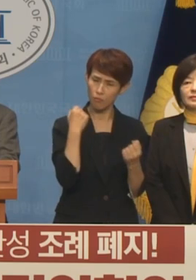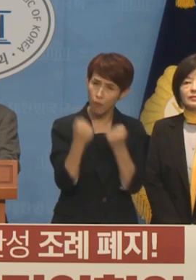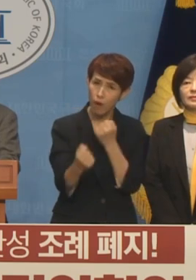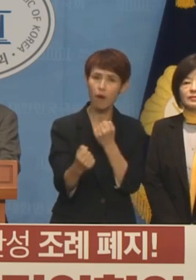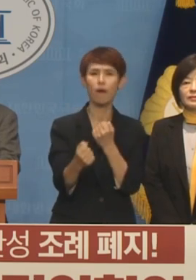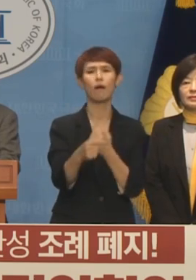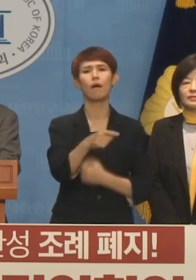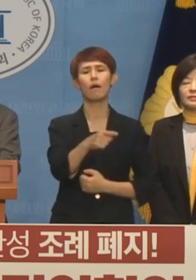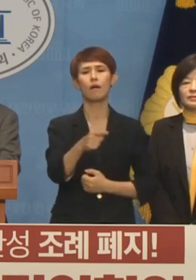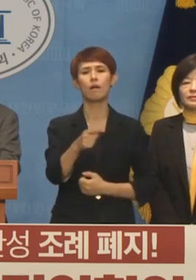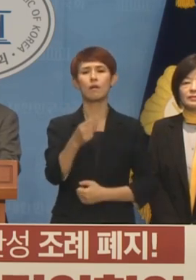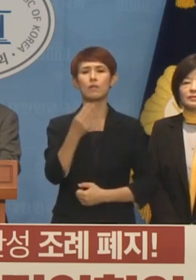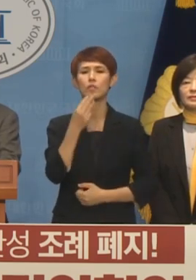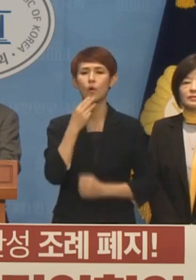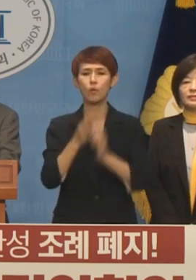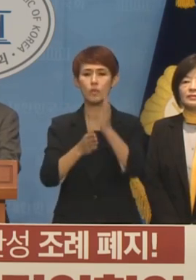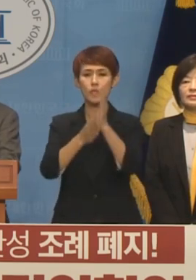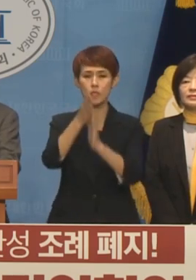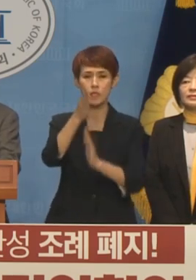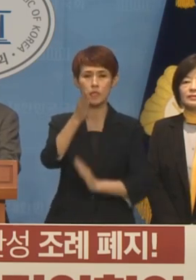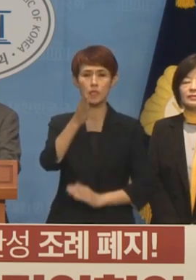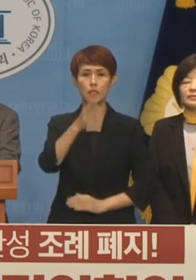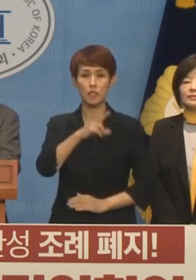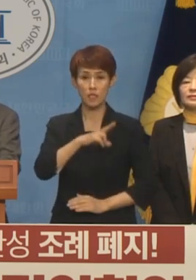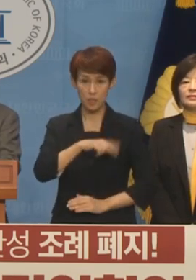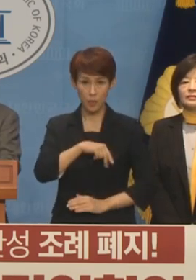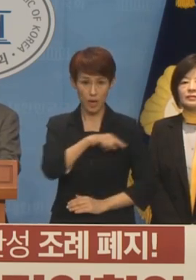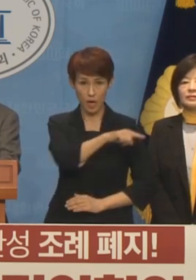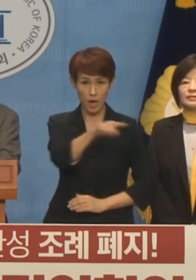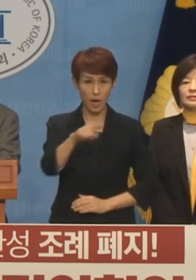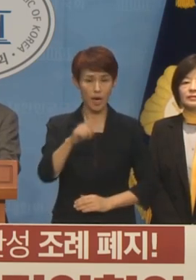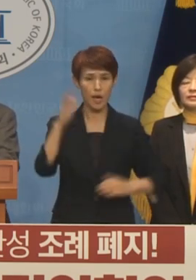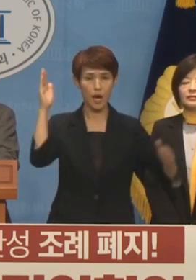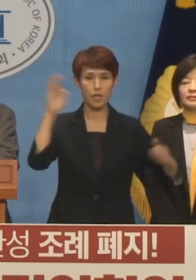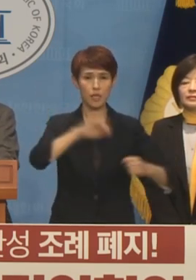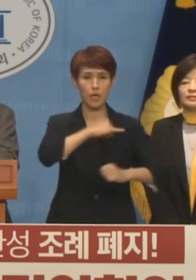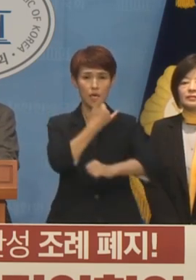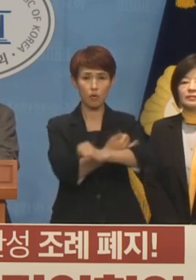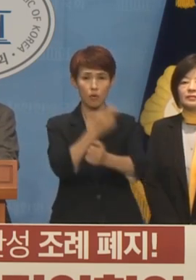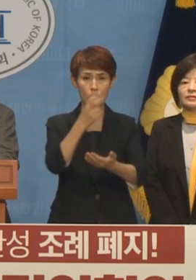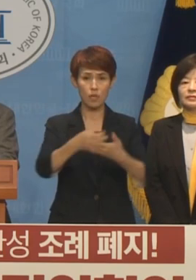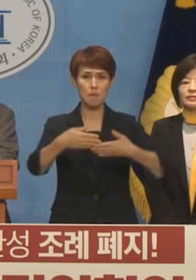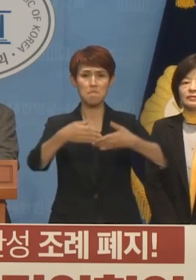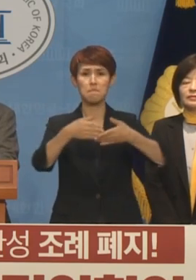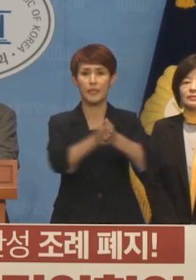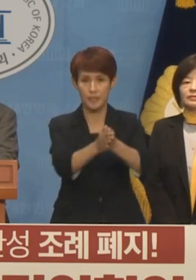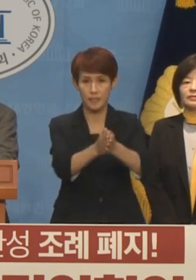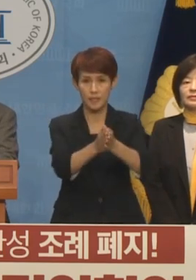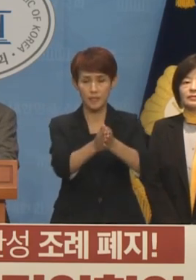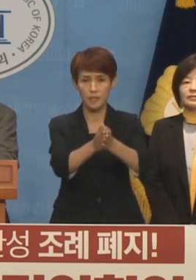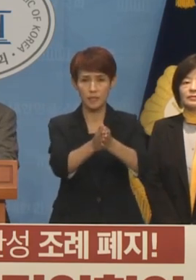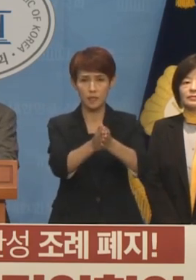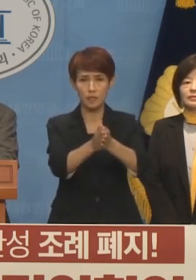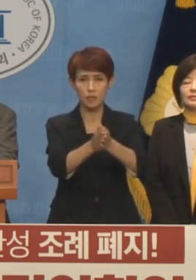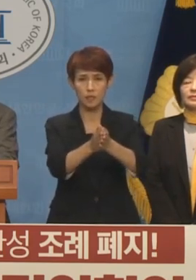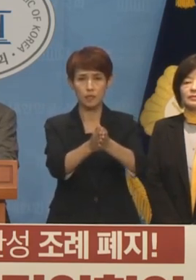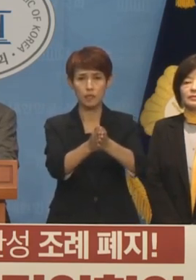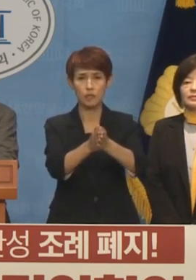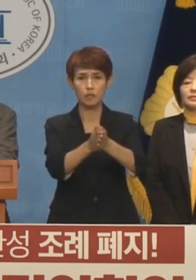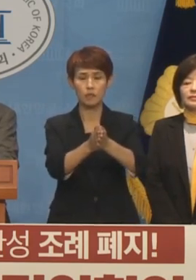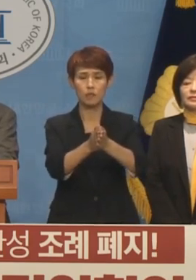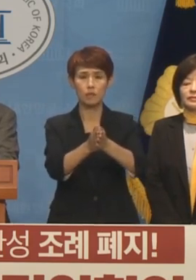국민의힘 서울시의회는 학생인권 조례를 폐지할 뿐만 아니라 아까